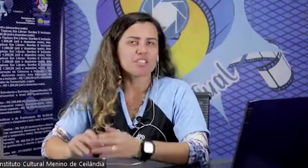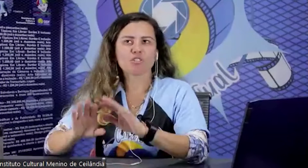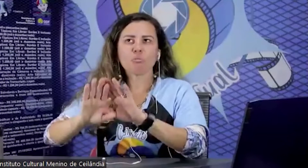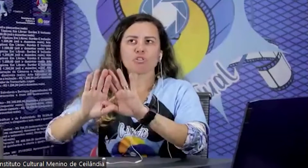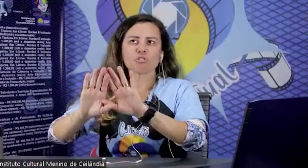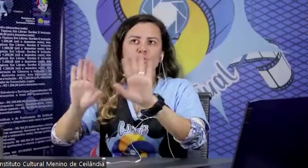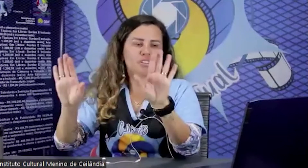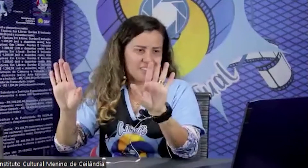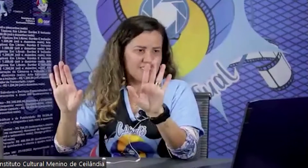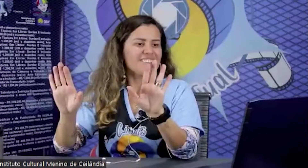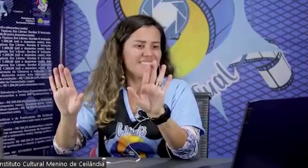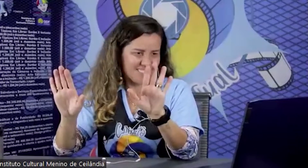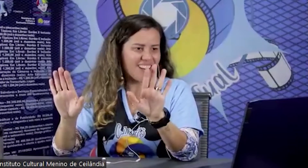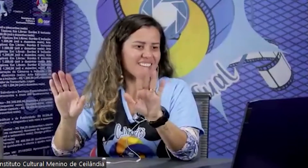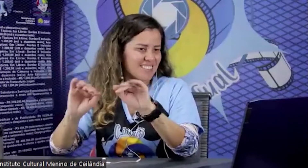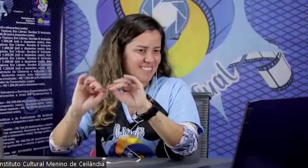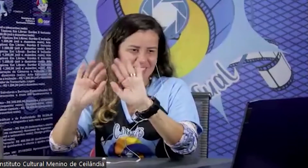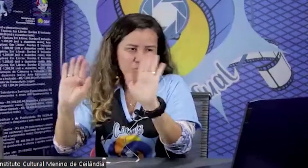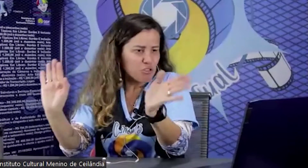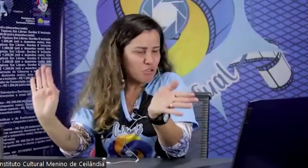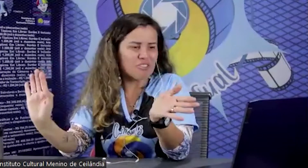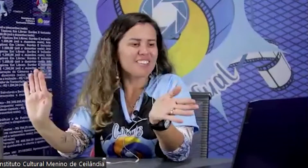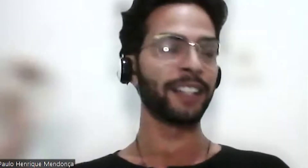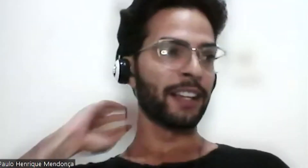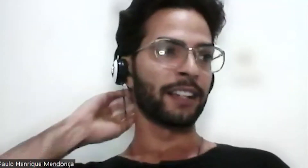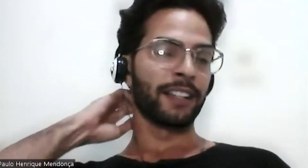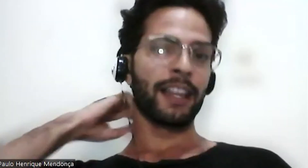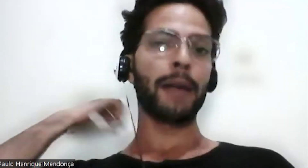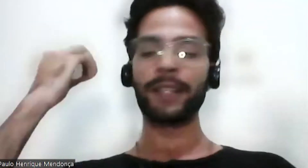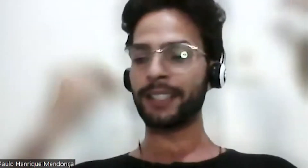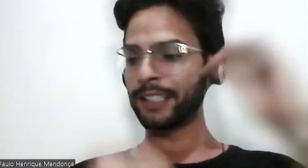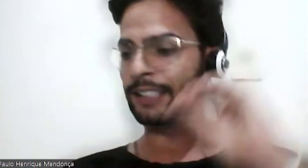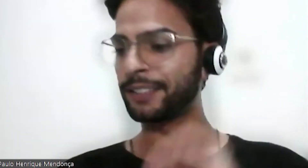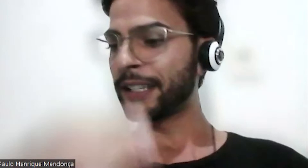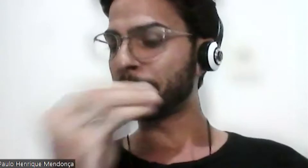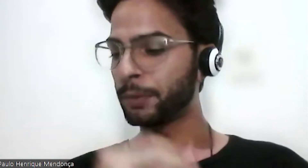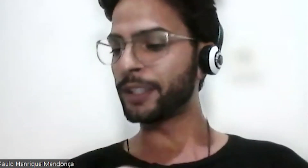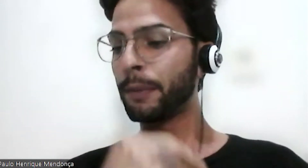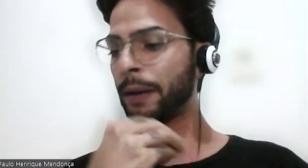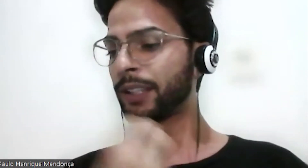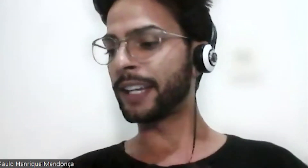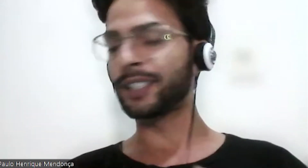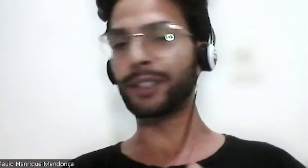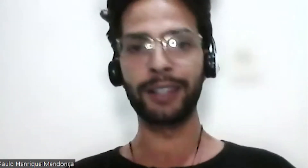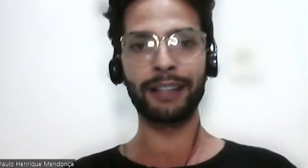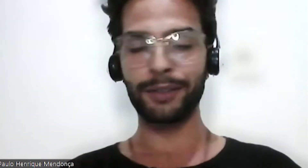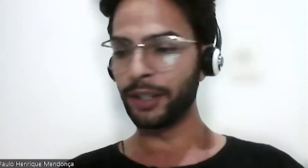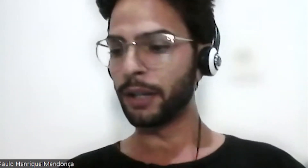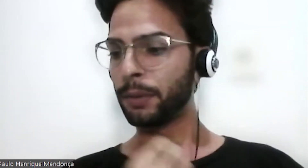Não só fiz mostrou, nada. né? Mostrou. Então, repensando, né? Por isso que eu perguntei a questão do livro.